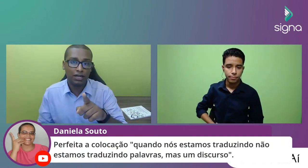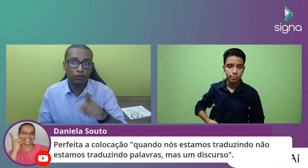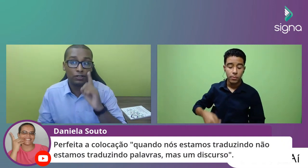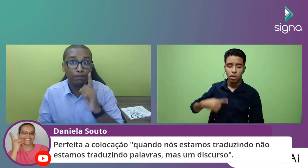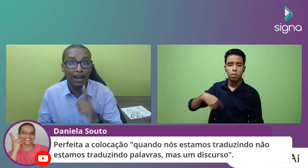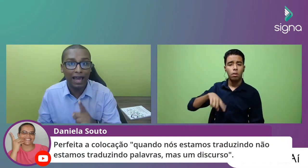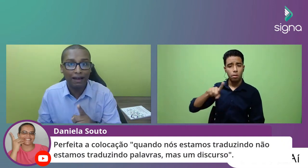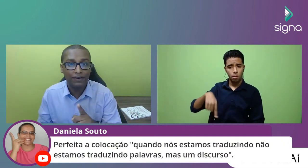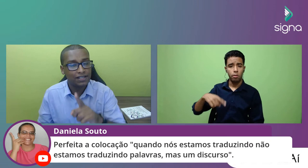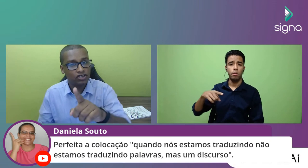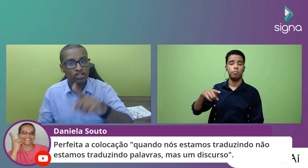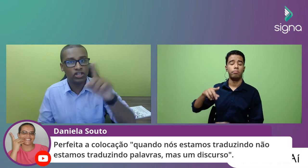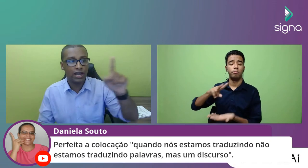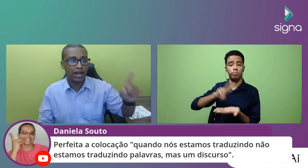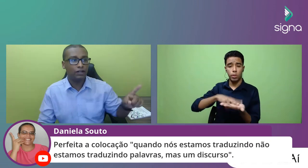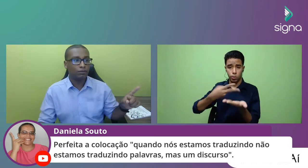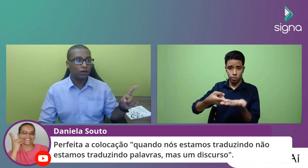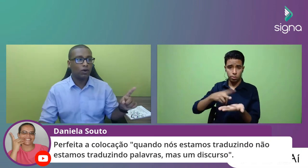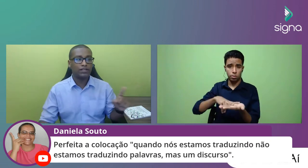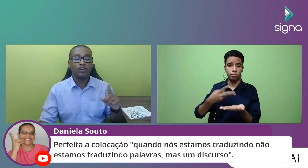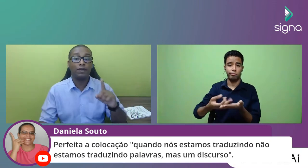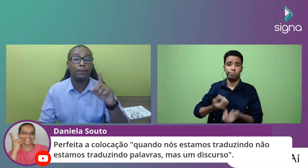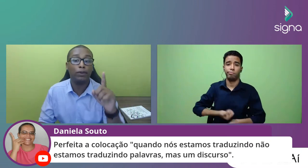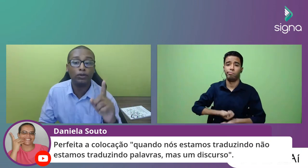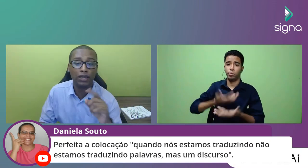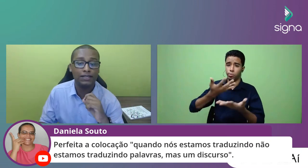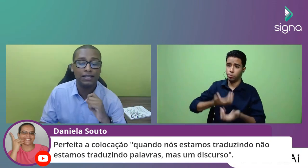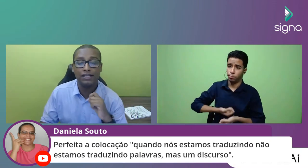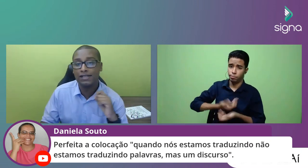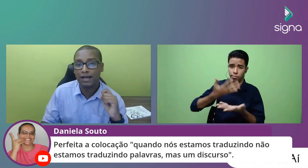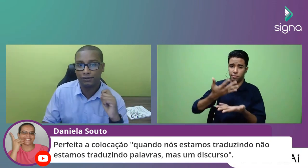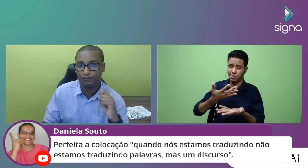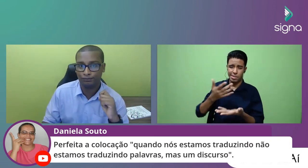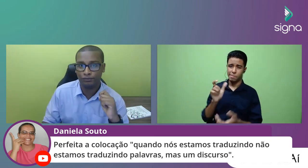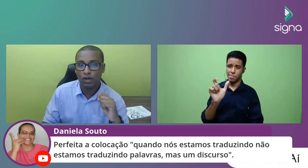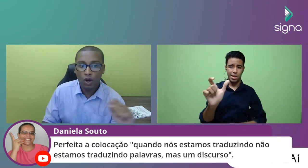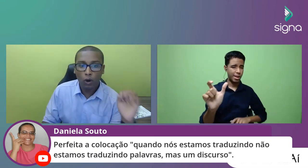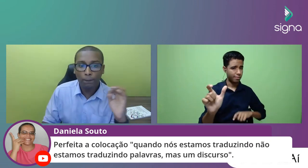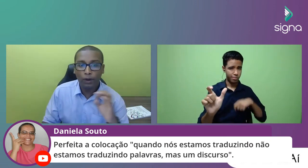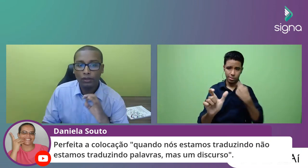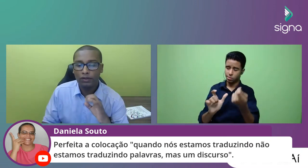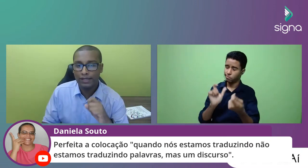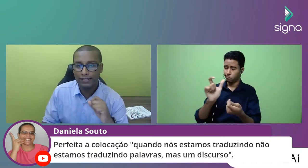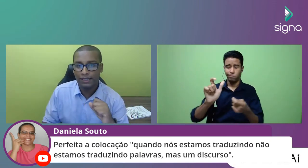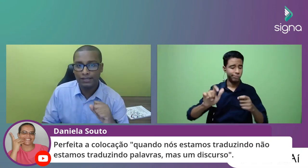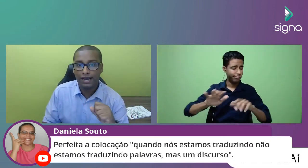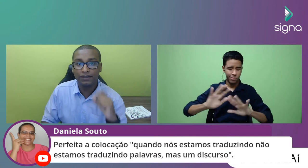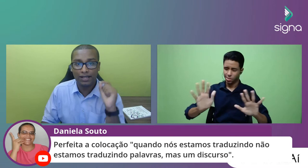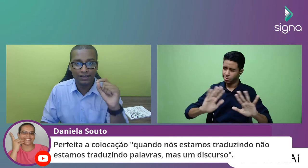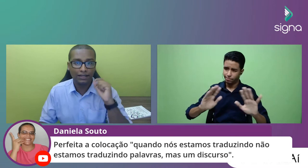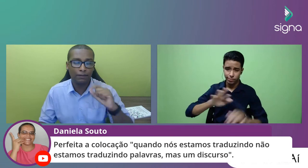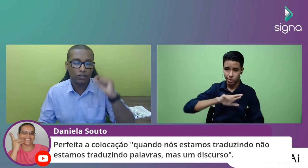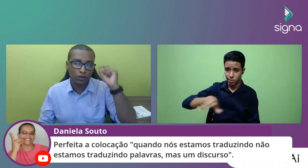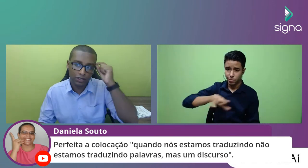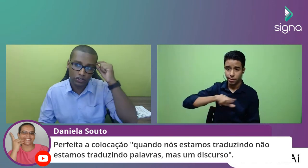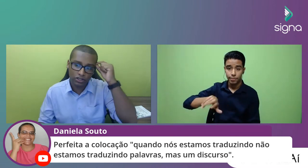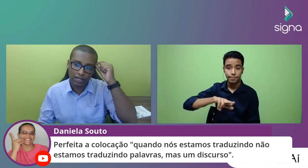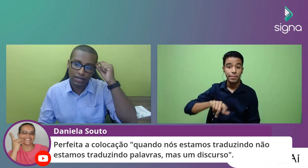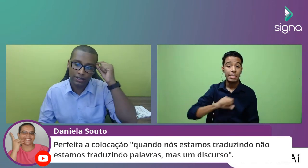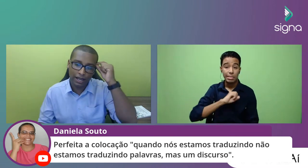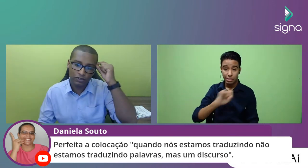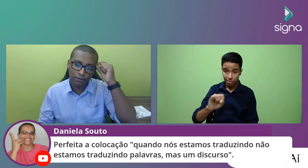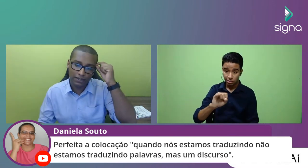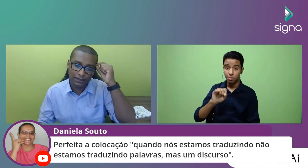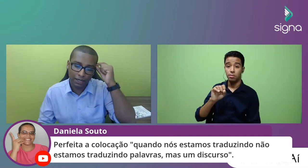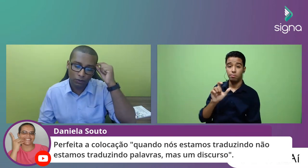a gente traduz palavras, a gente cai numa coisa chamada português sinalizado. O português sinalizado é exatamente quando a gente